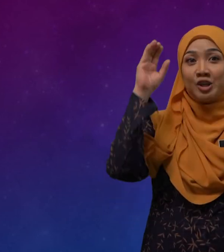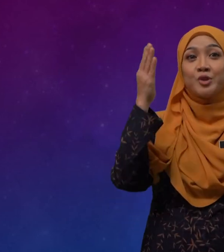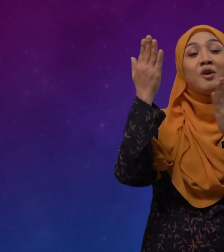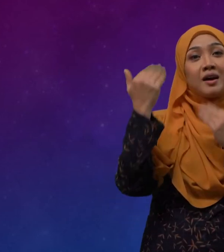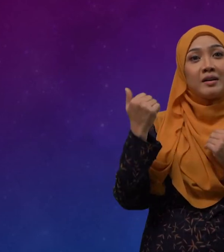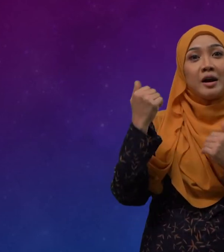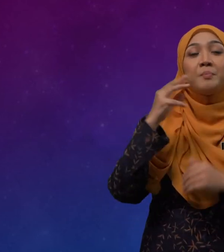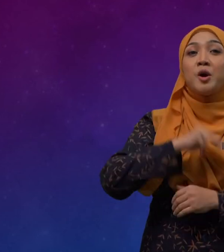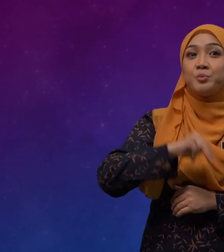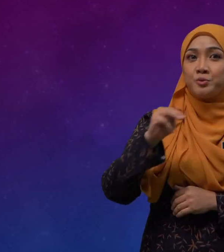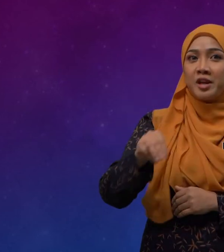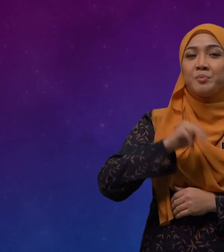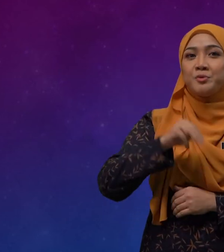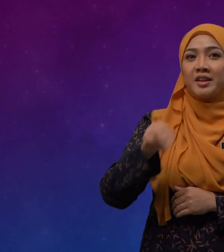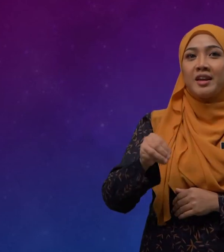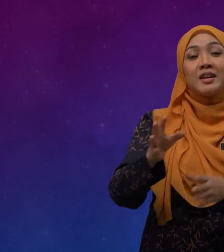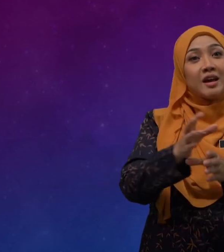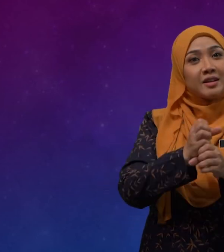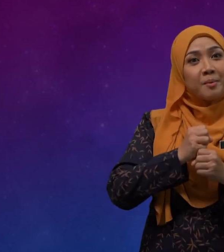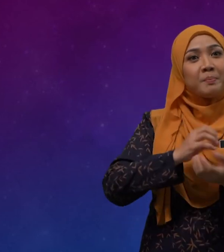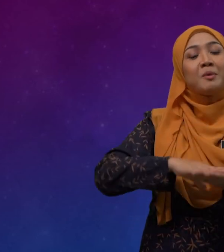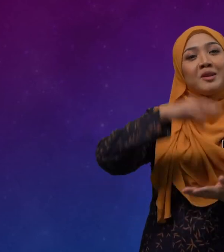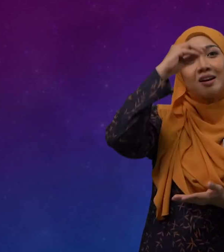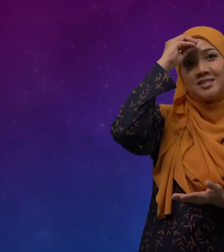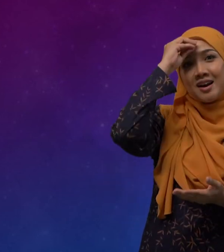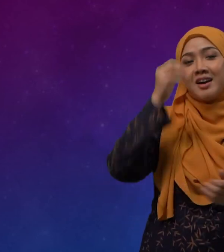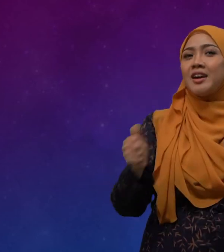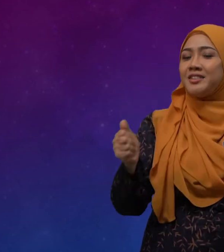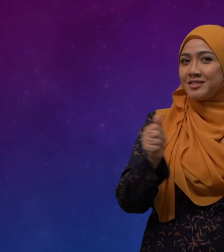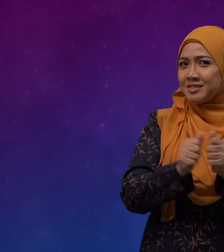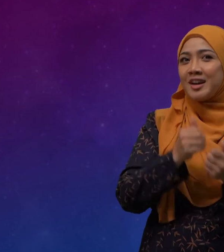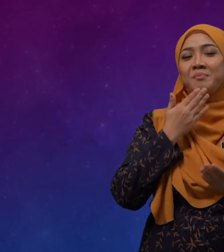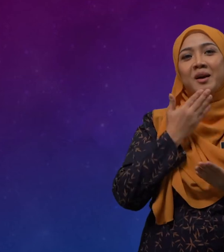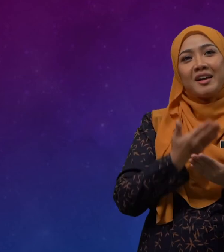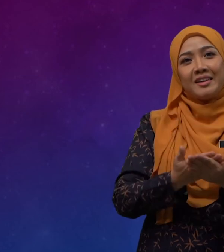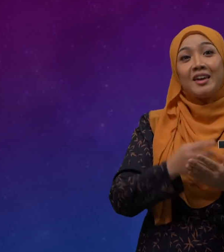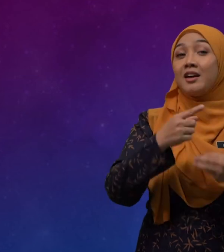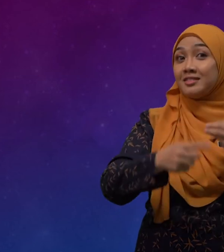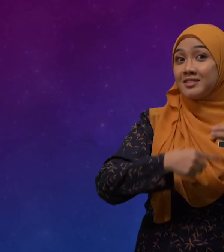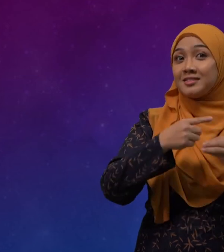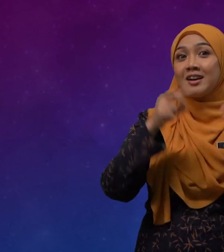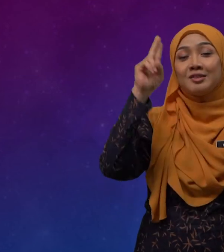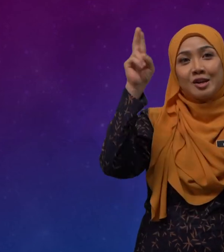Cikgu harap murid-murid dapat belajar dengan baik tentang